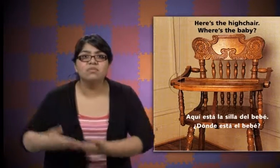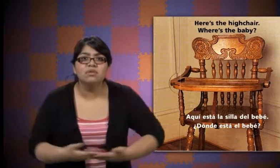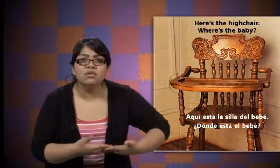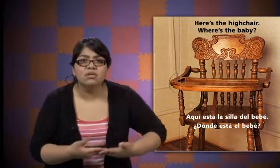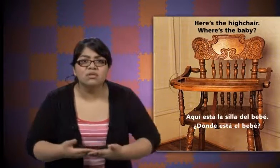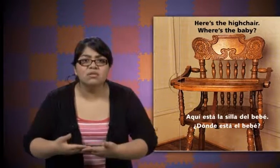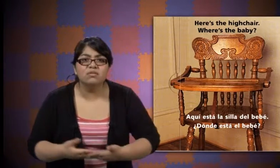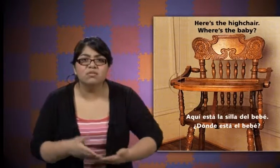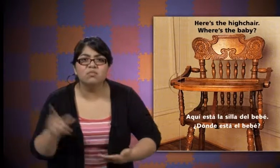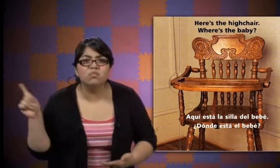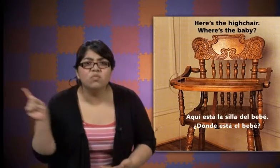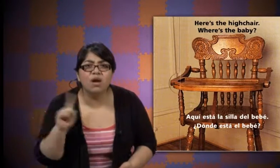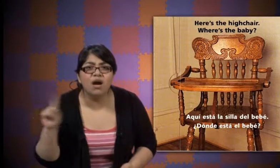¿Dónde está el bebé?